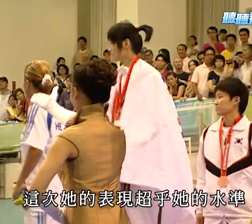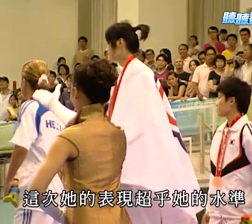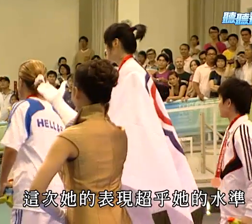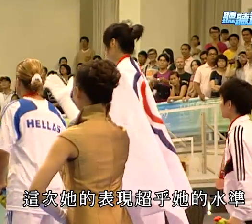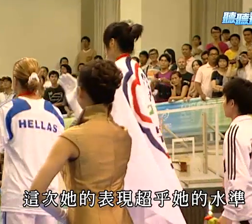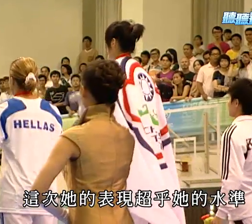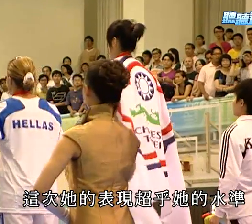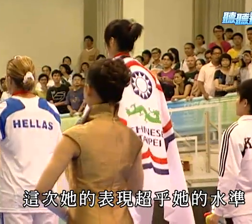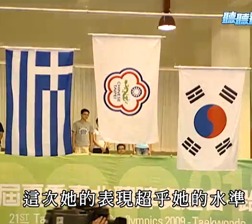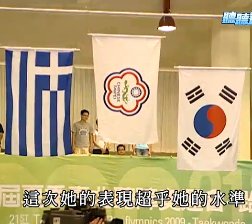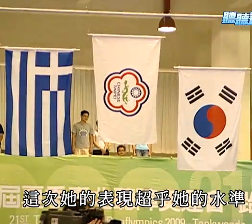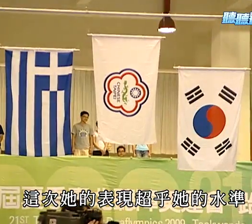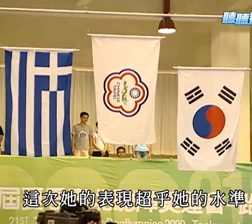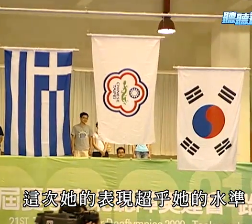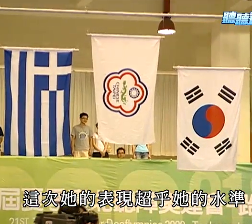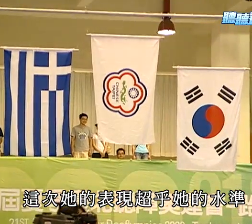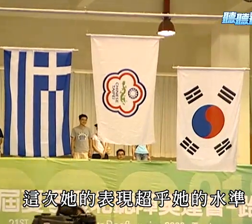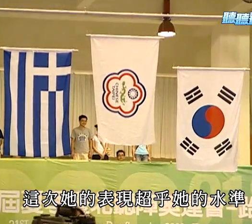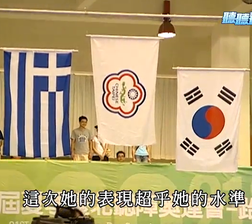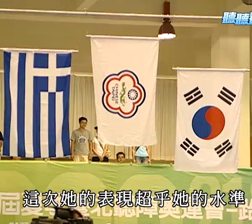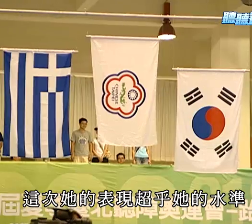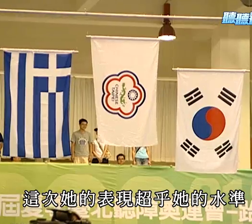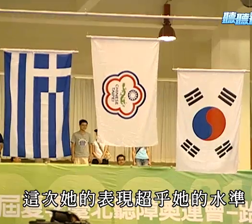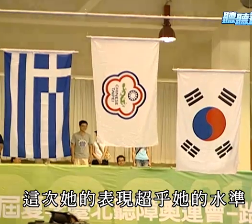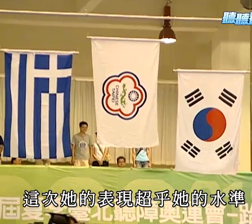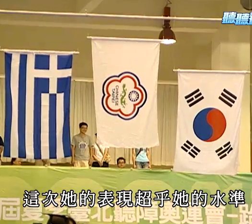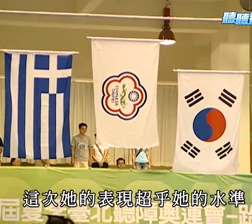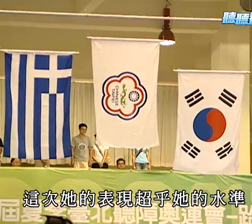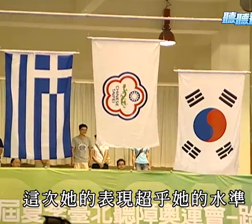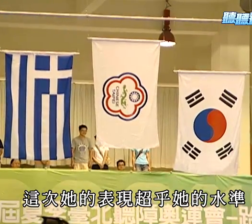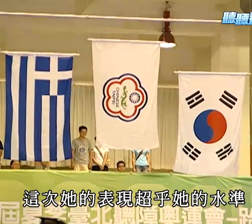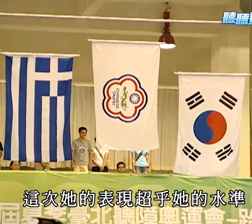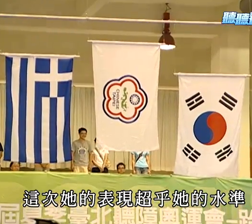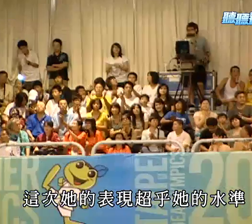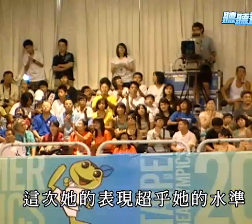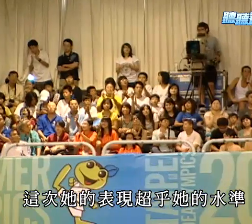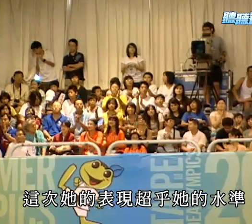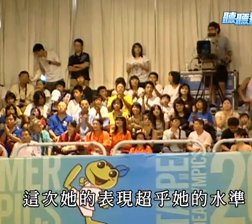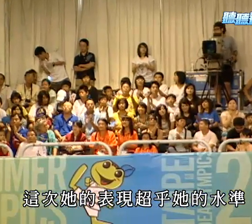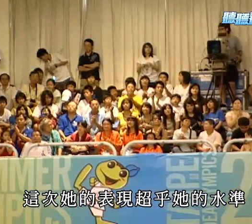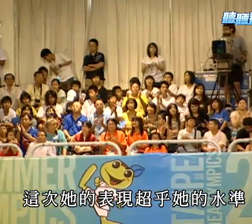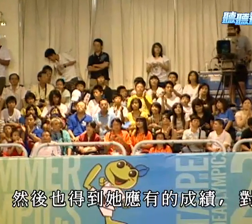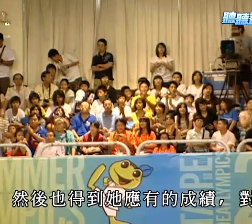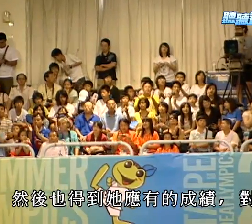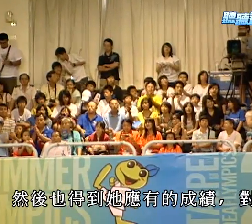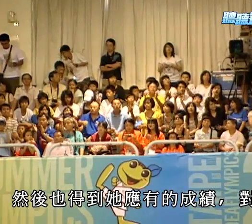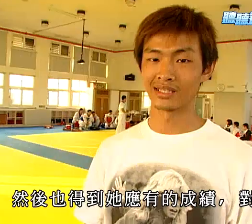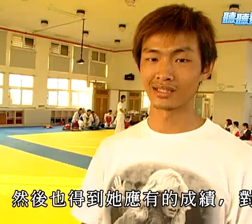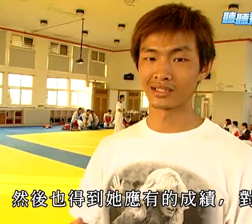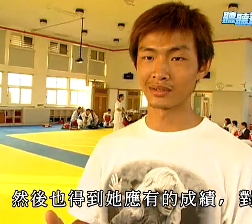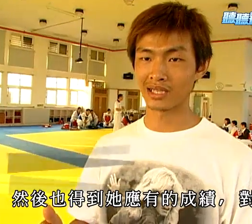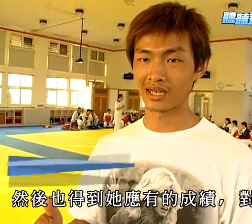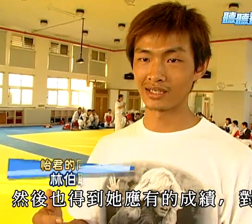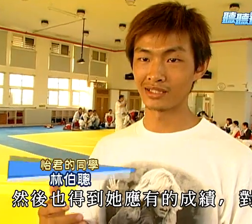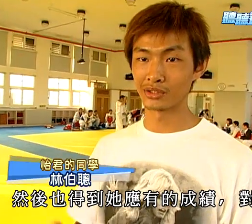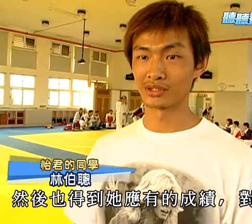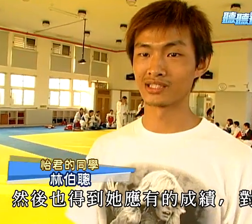的表现超乎他的水准，然后也得到他应有的成